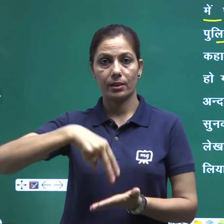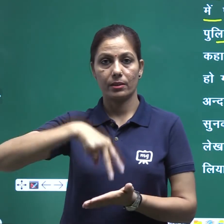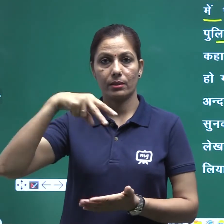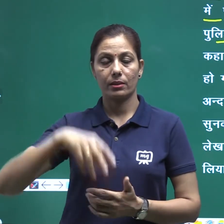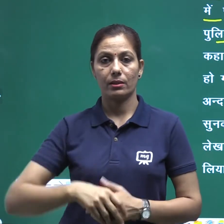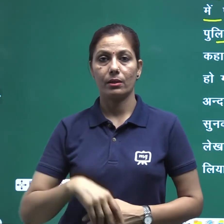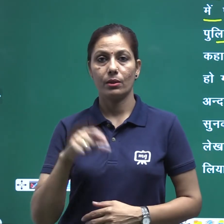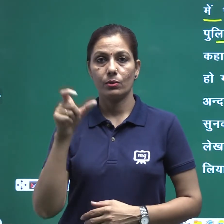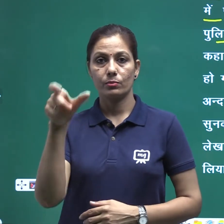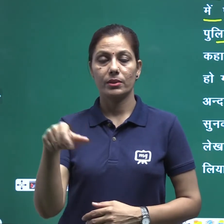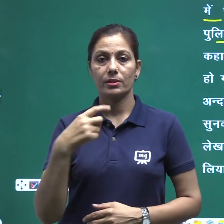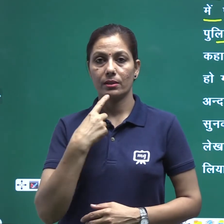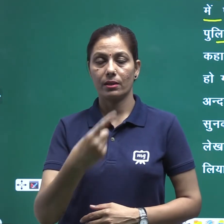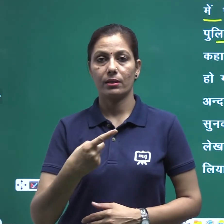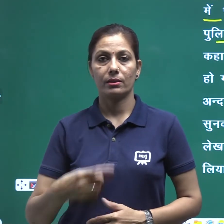उसने कहा कि